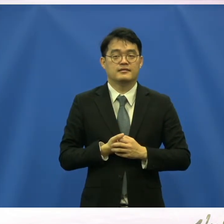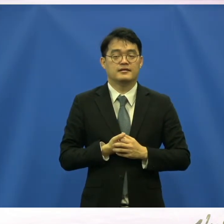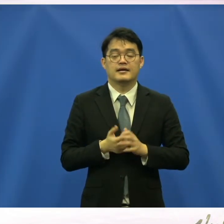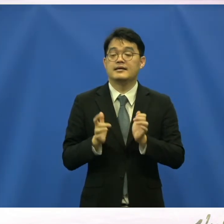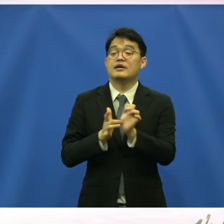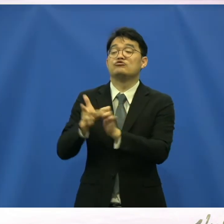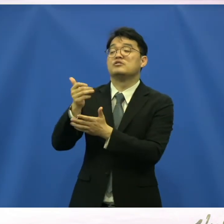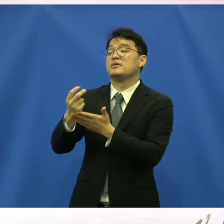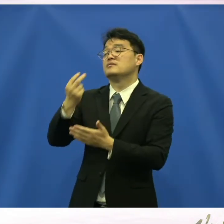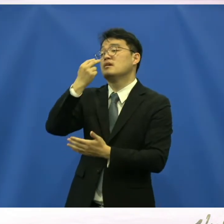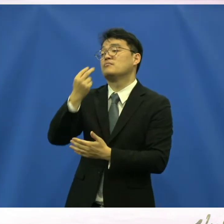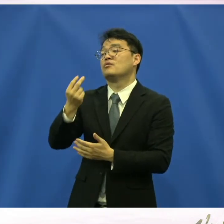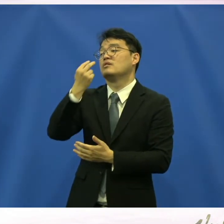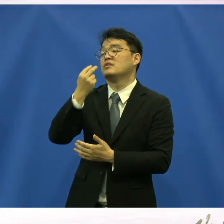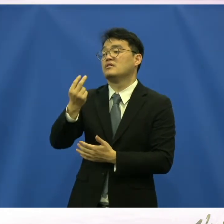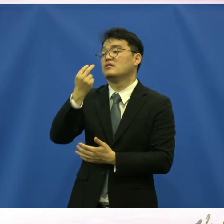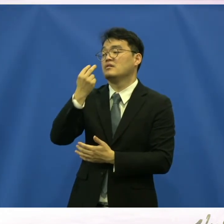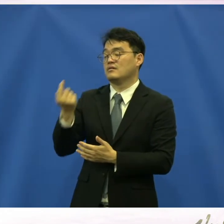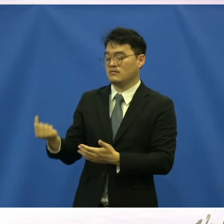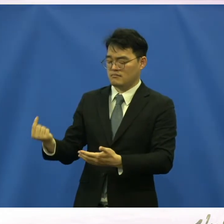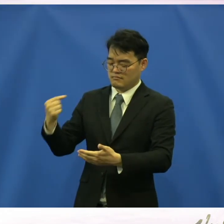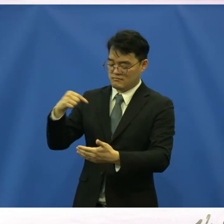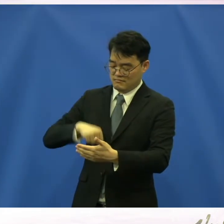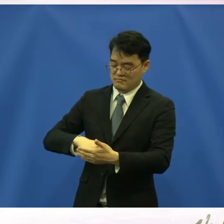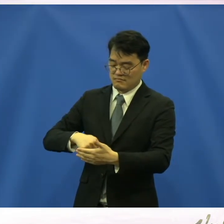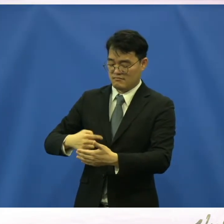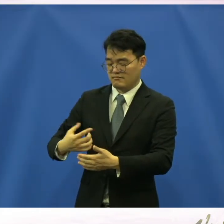예수의 생명이 우리 몸에서 나타나게 하려.